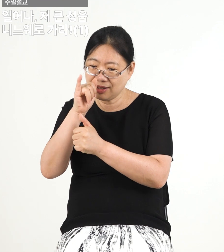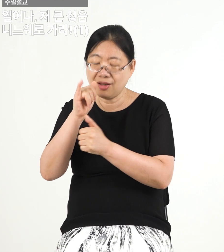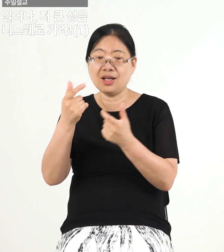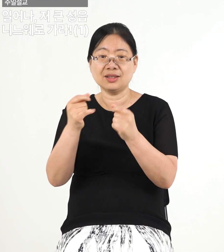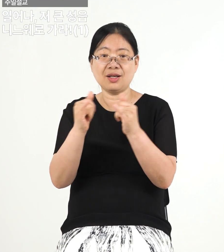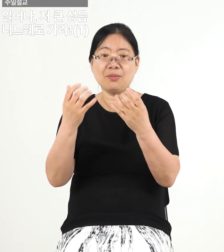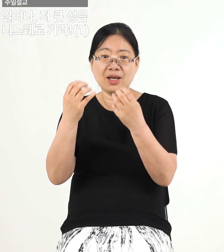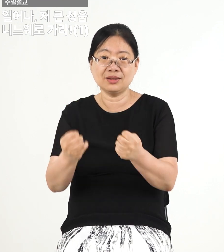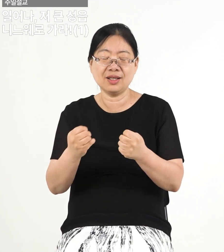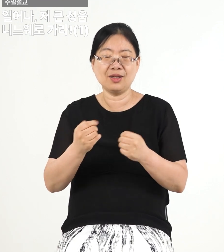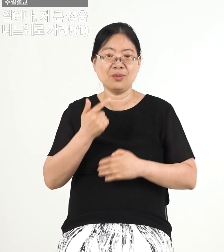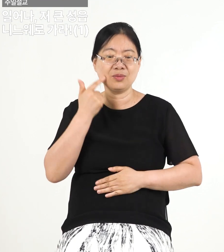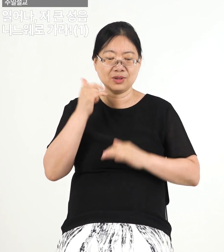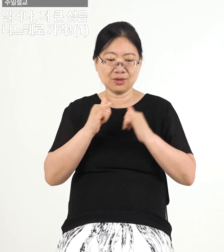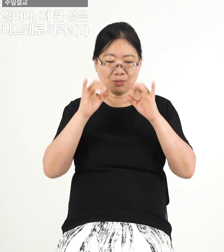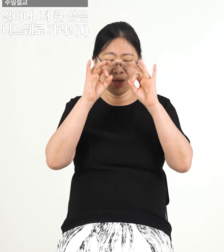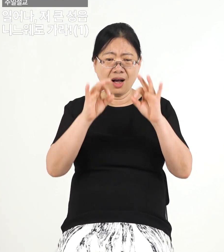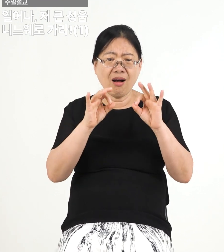보면 뒤늦게